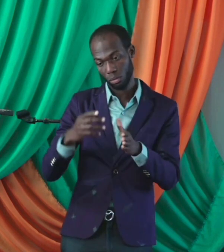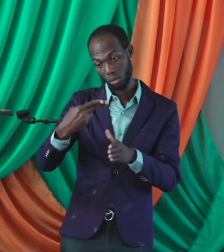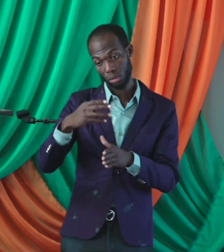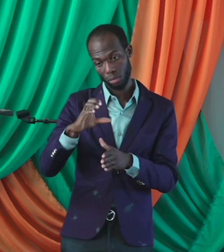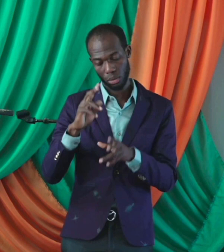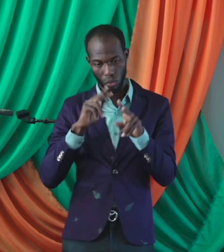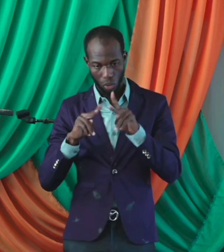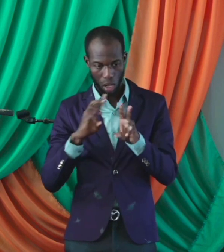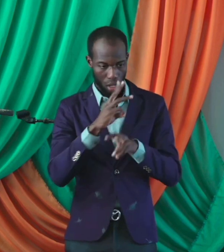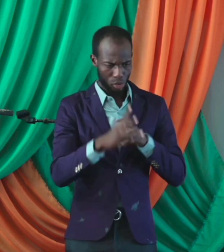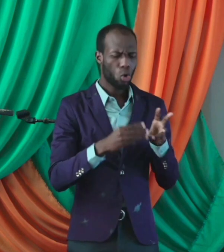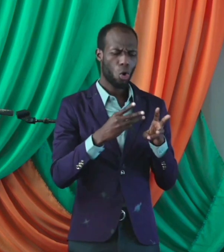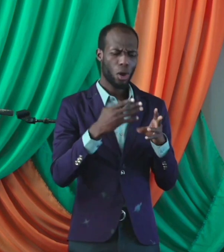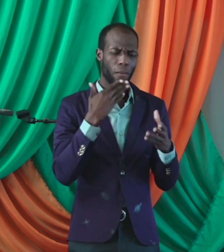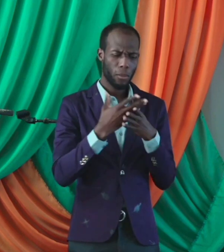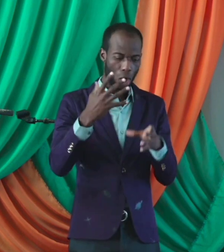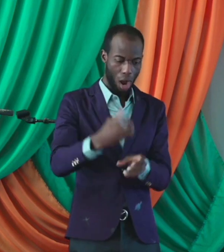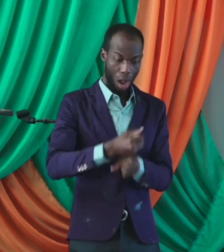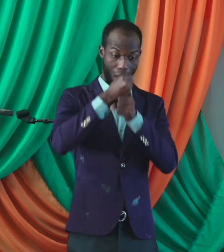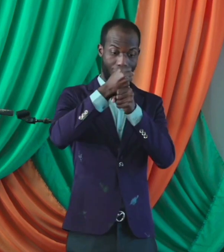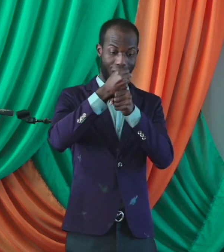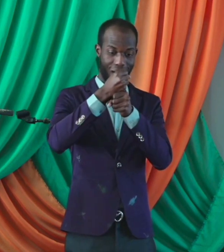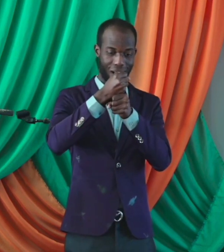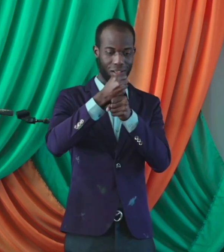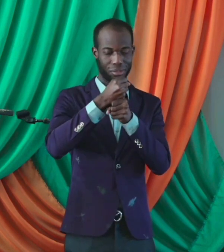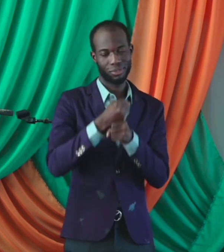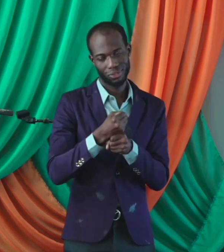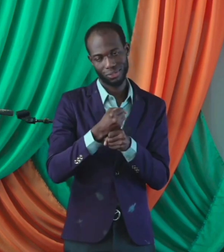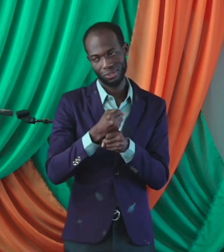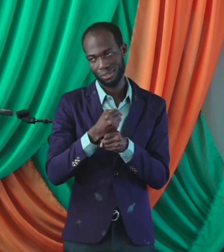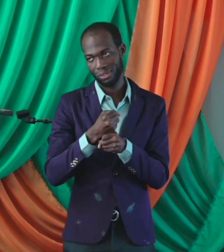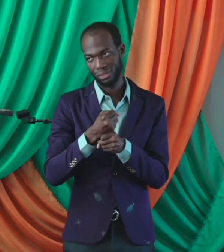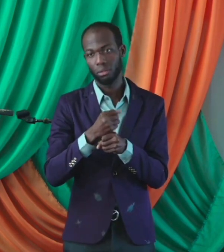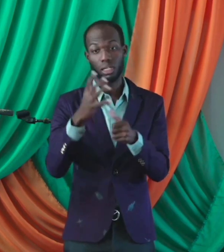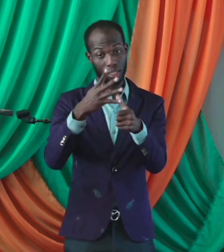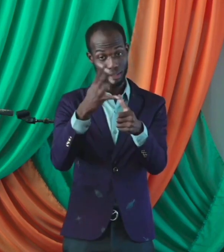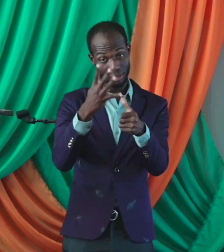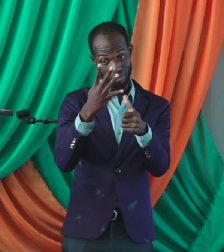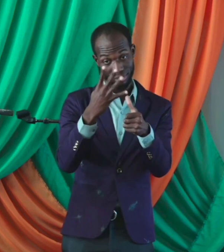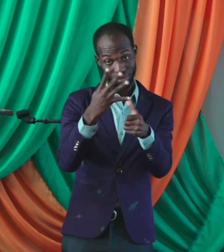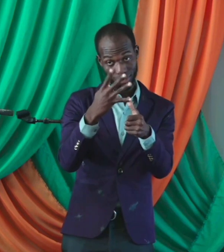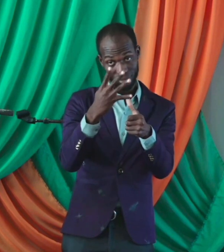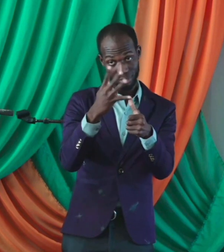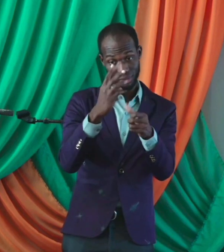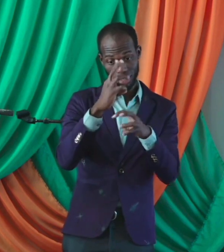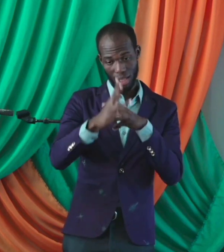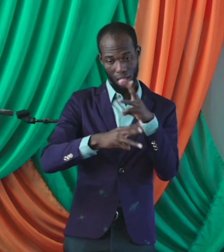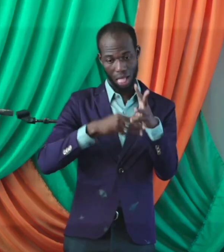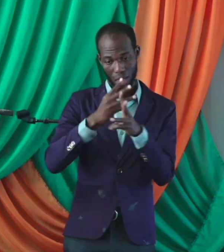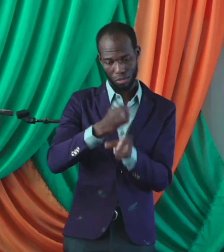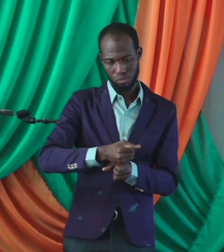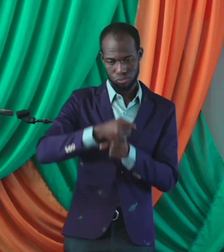là, il manque champion du monde. Et sous pavé, la chambre du bonjour. Il n'est pas de quatrième, général? Quatrième mondial,